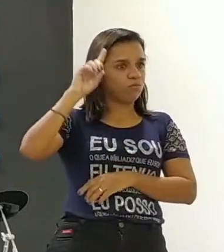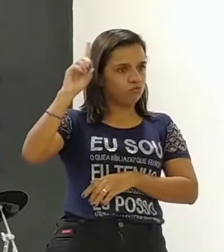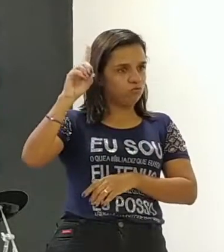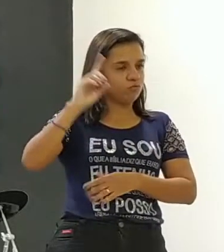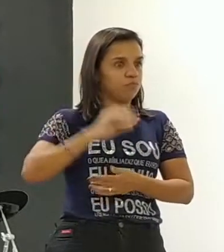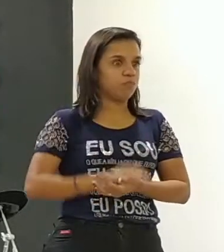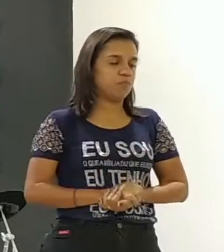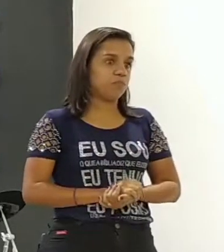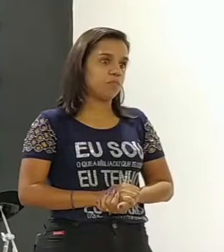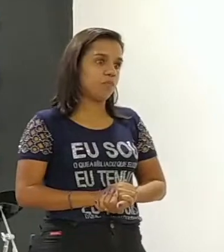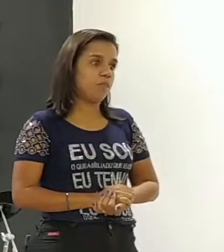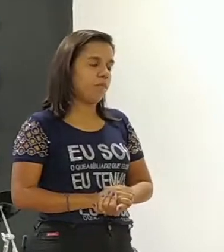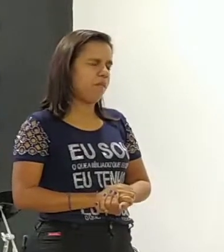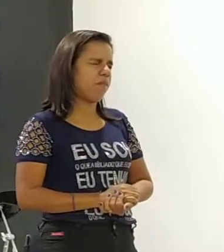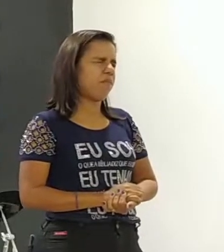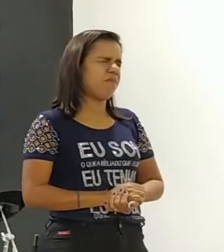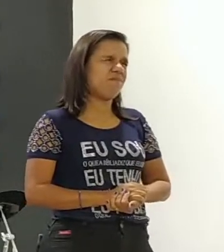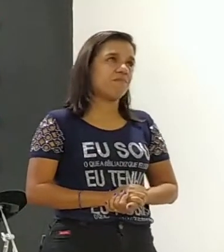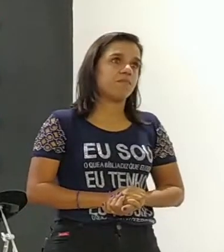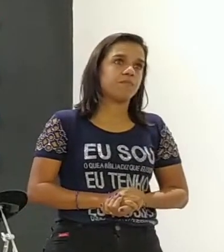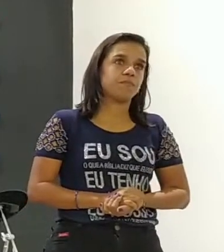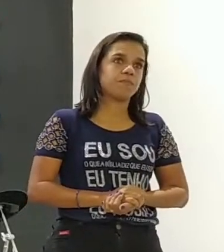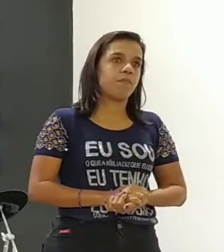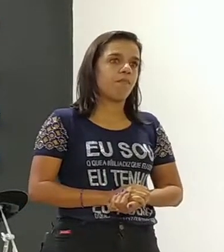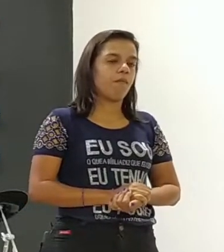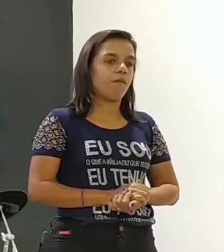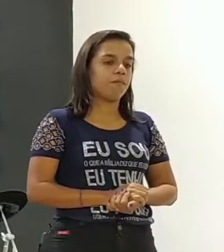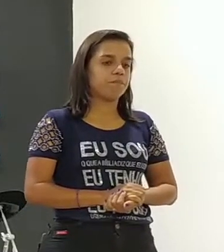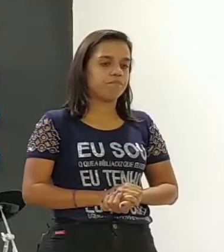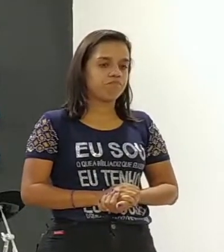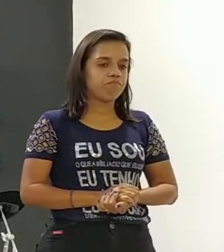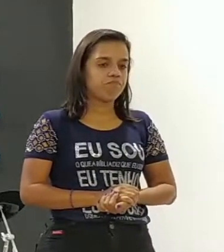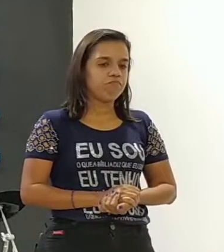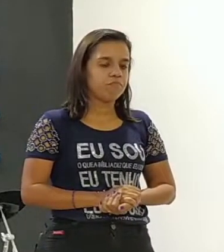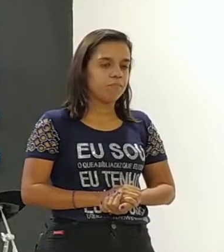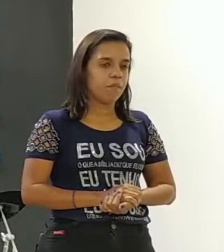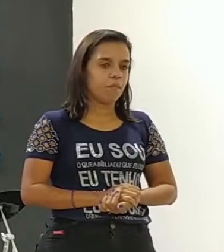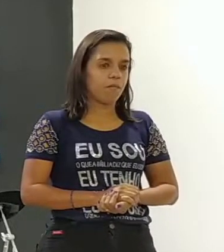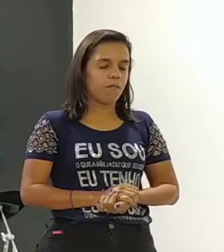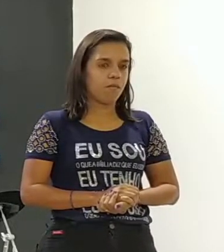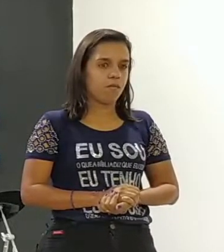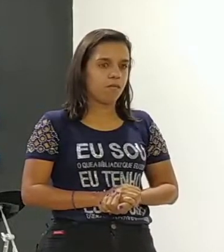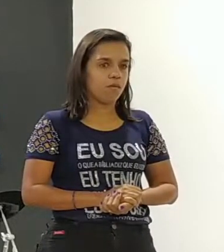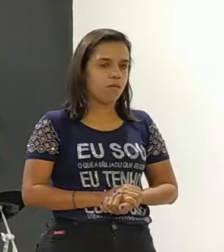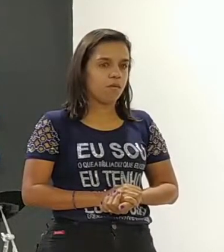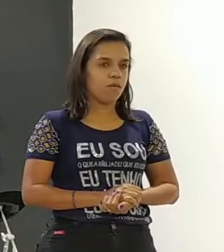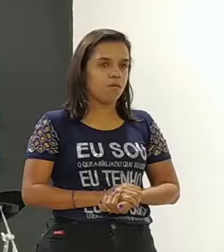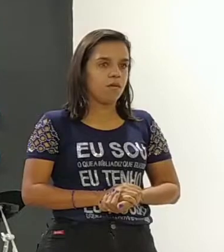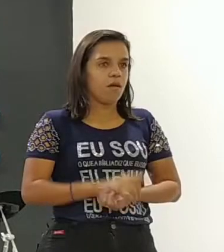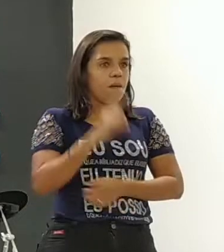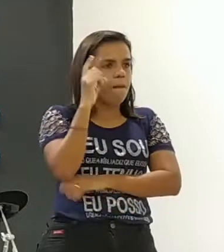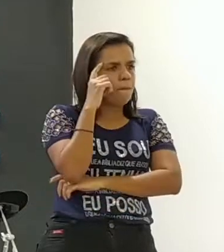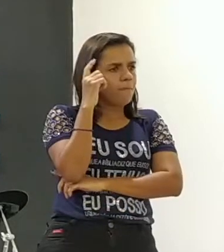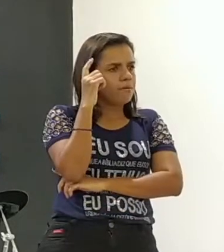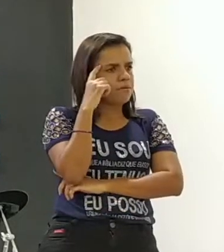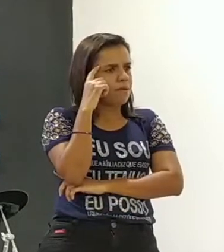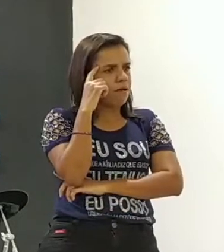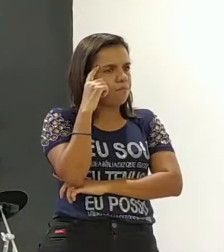Irmãos, a gente não consegue parar para poder pensar o que é o